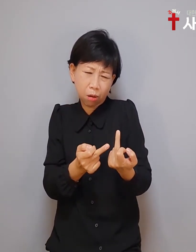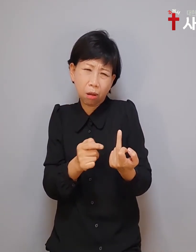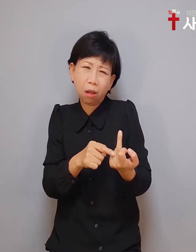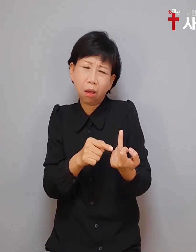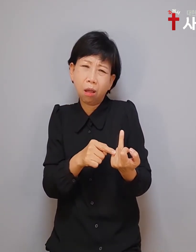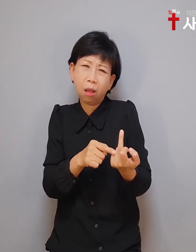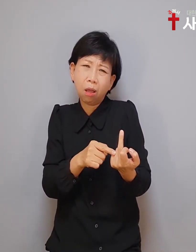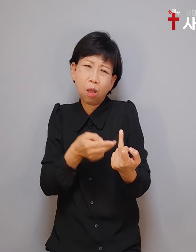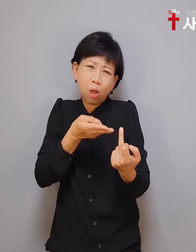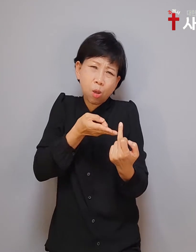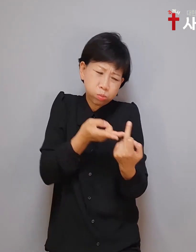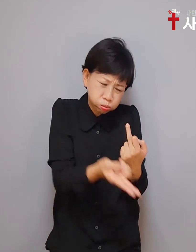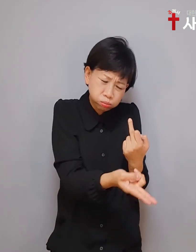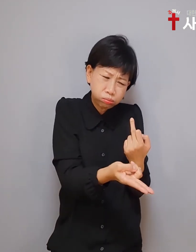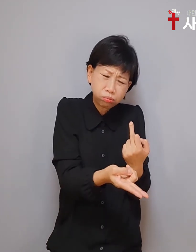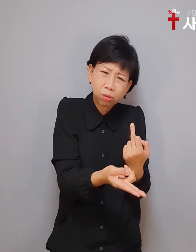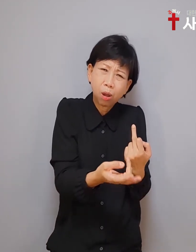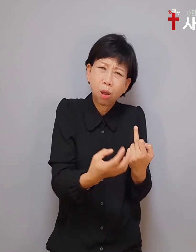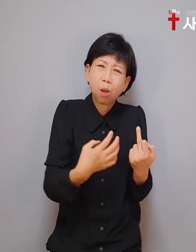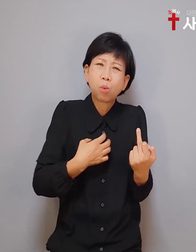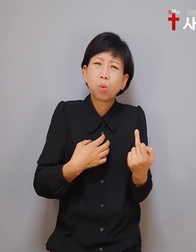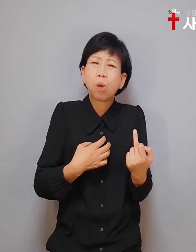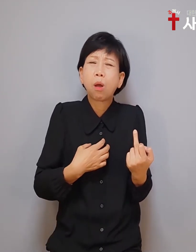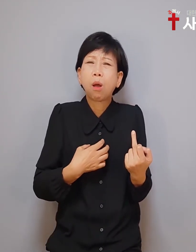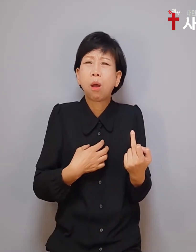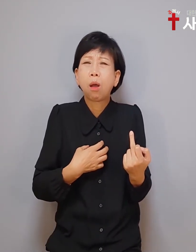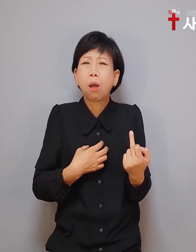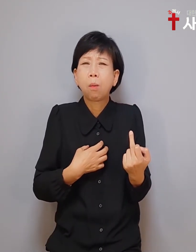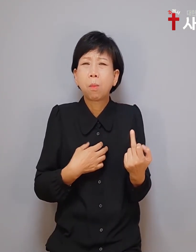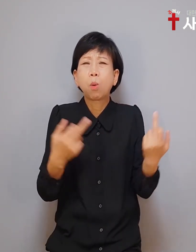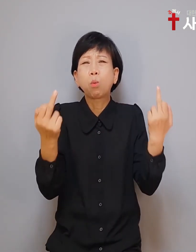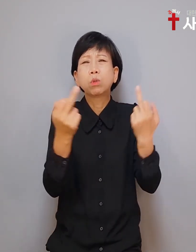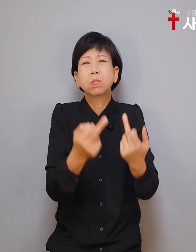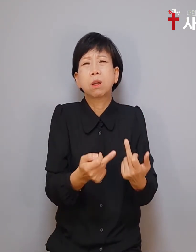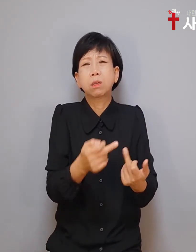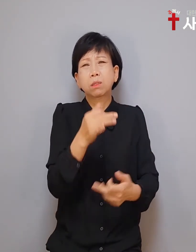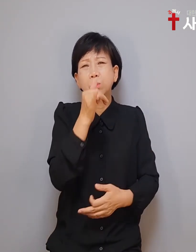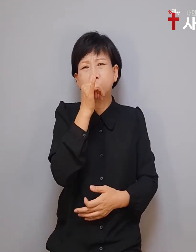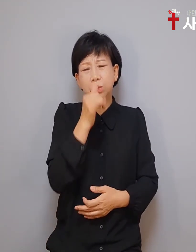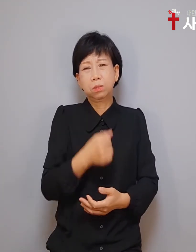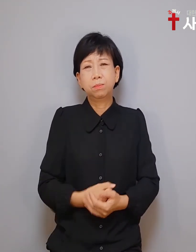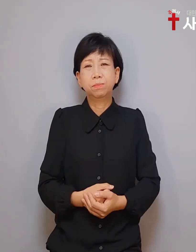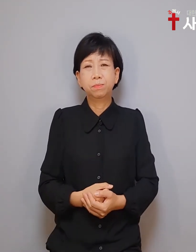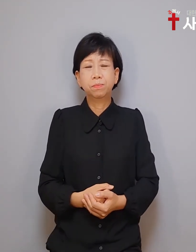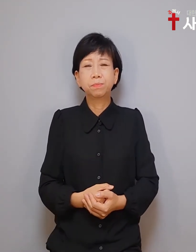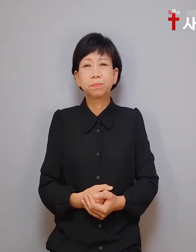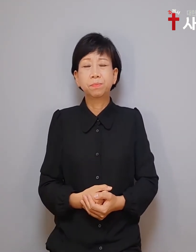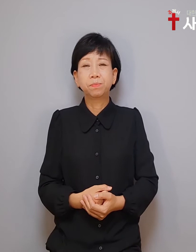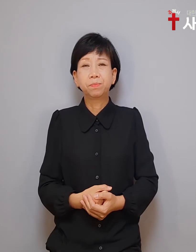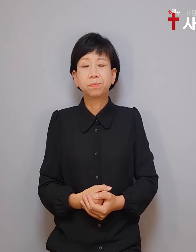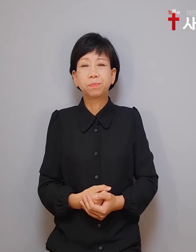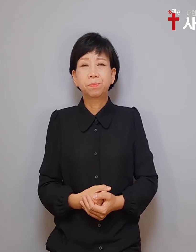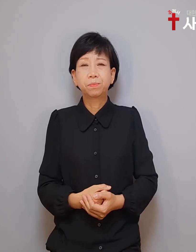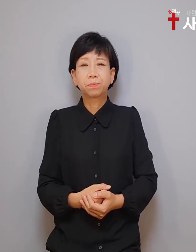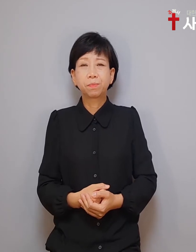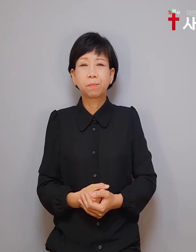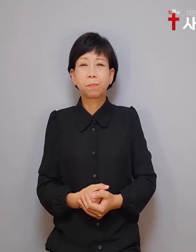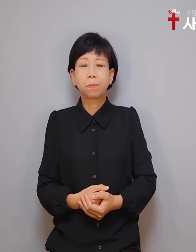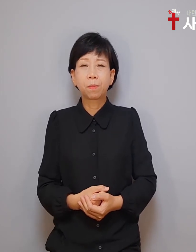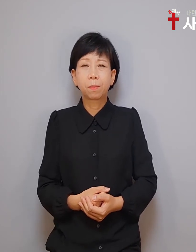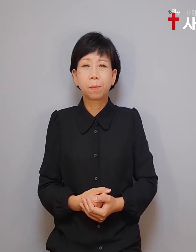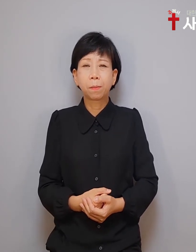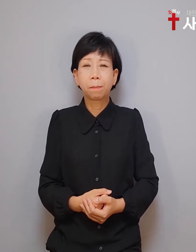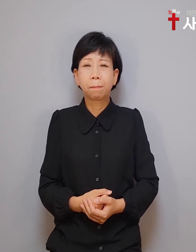수밖에 없는 미끄러지라고 만들어 놓은 골짜기 같은 그런 어려운 길들도 우리 주변에